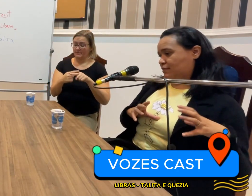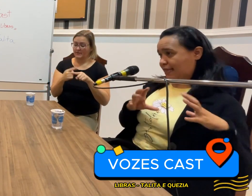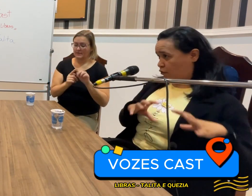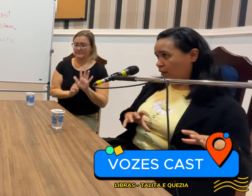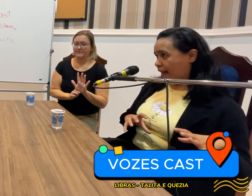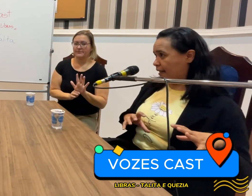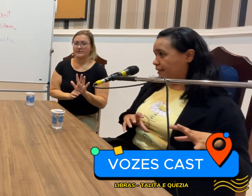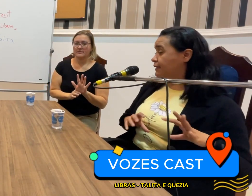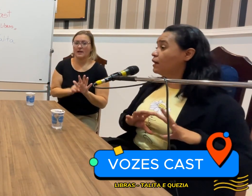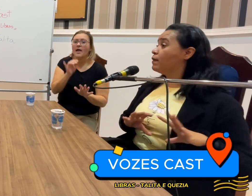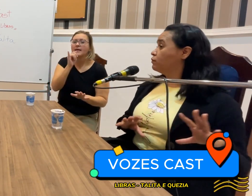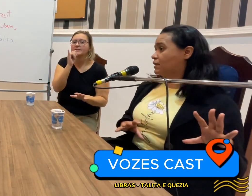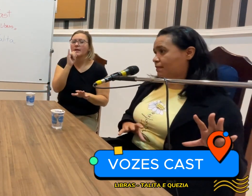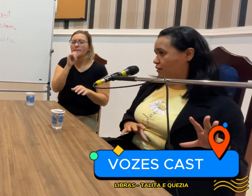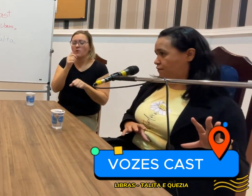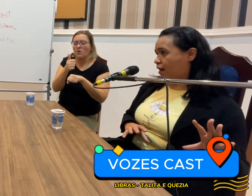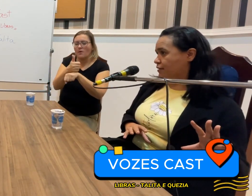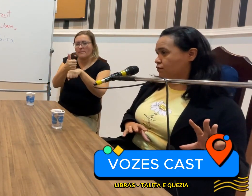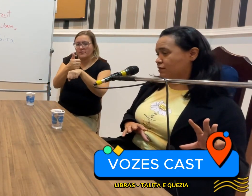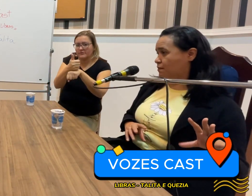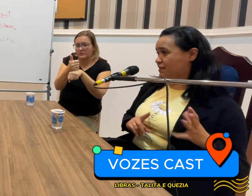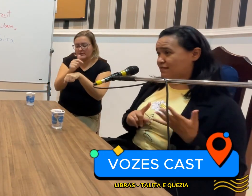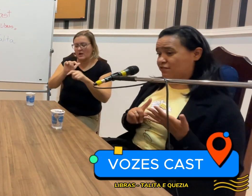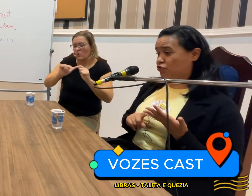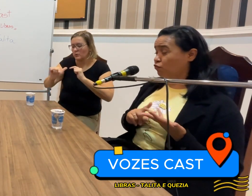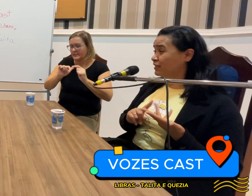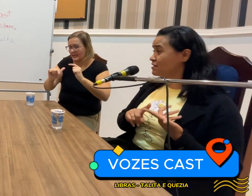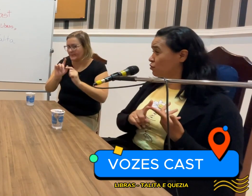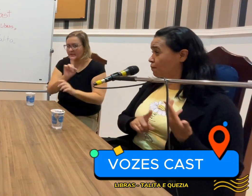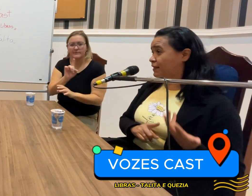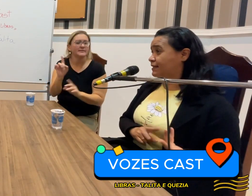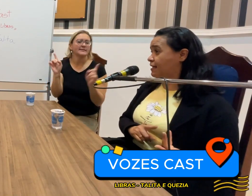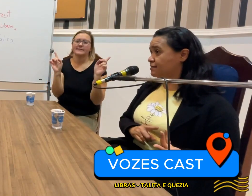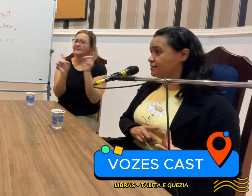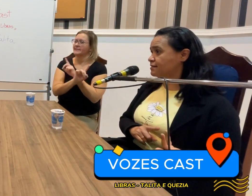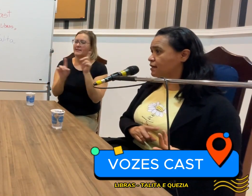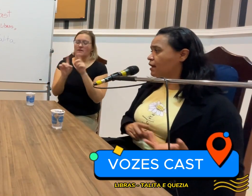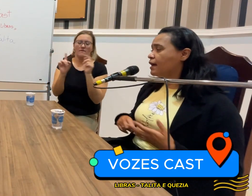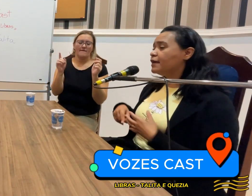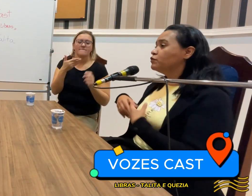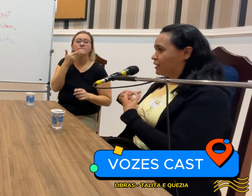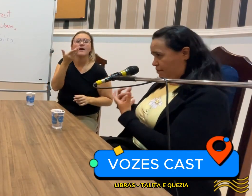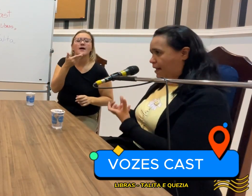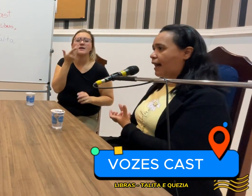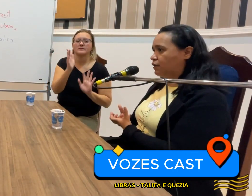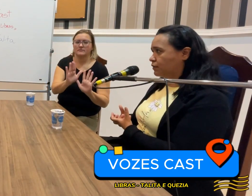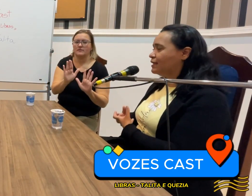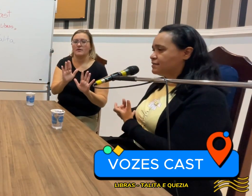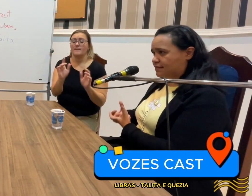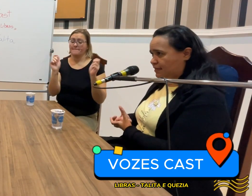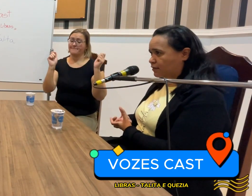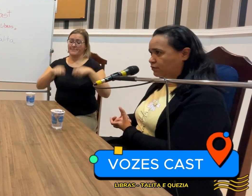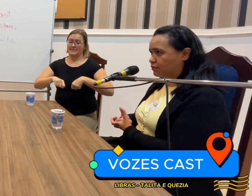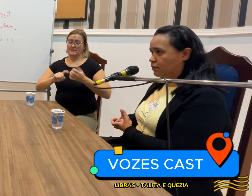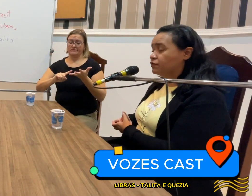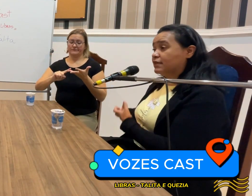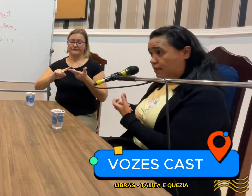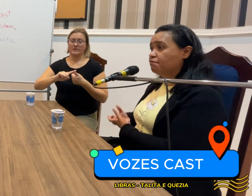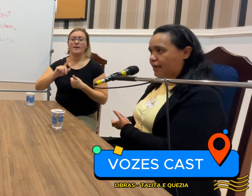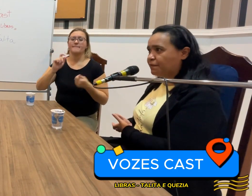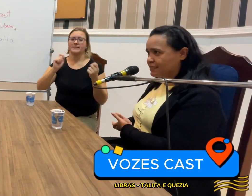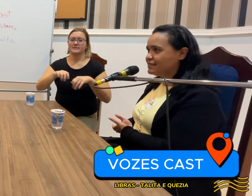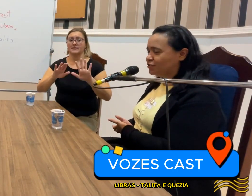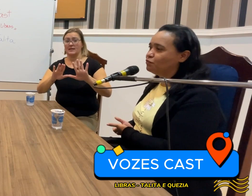trabalho secular não é um trabalho fácil, você precisa de muitas competências. Exatamente. E o trabalho cristão,